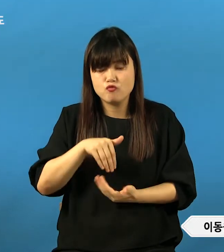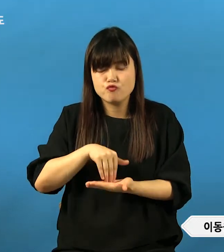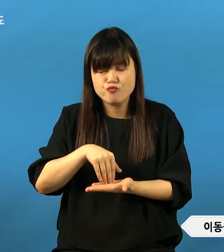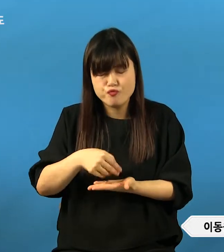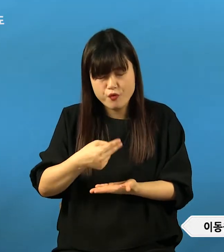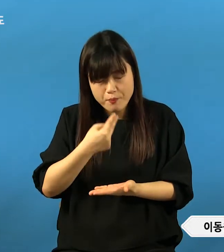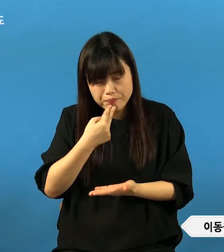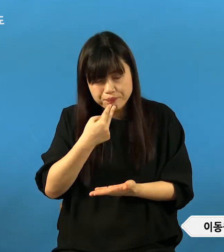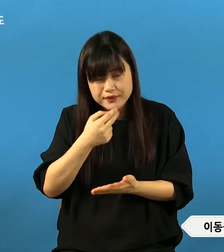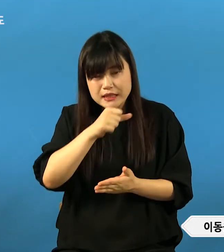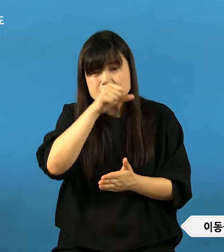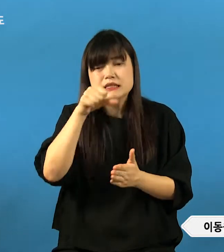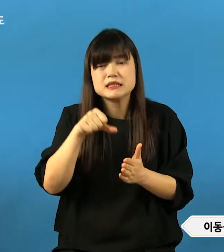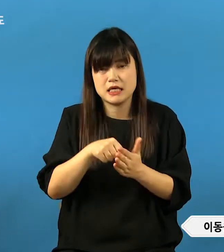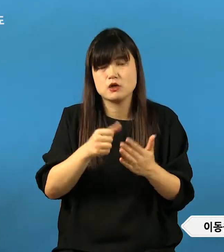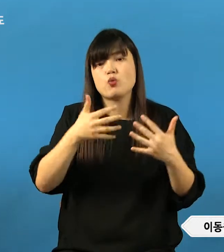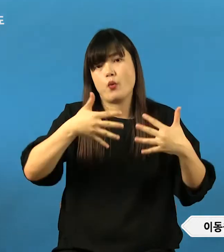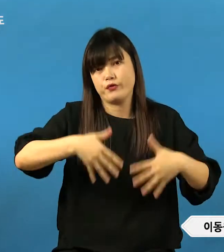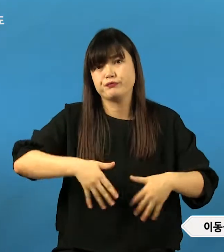후회 없는 인생의 조건,